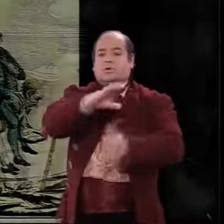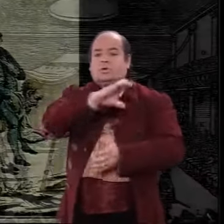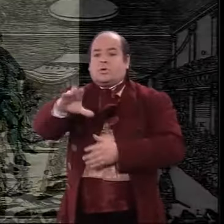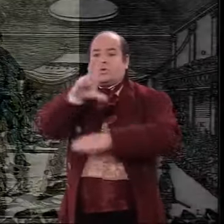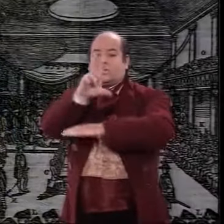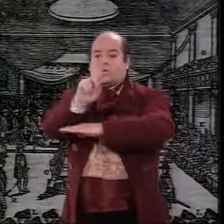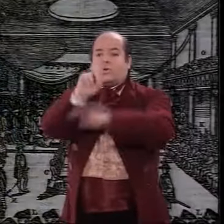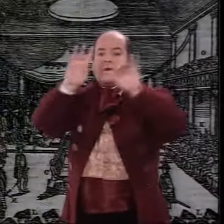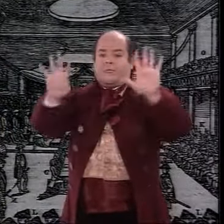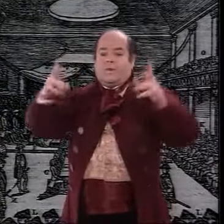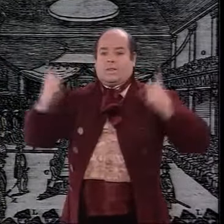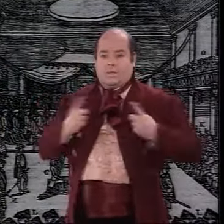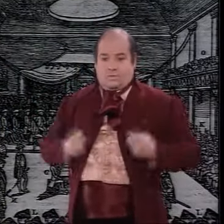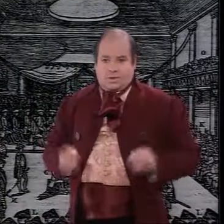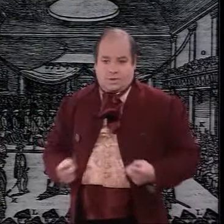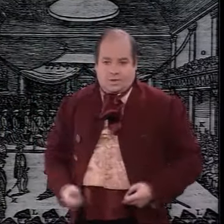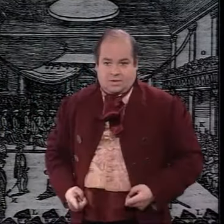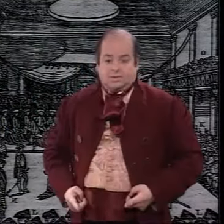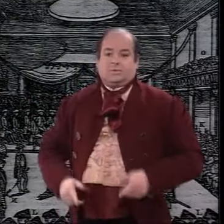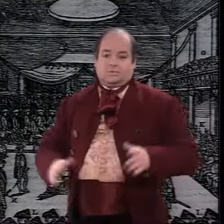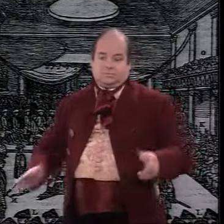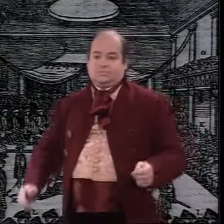« 1139 députés siégèrent aux États généraux.